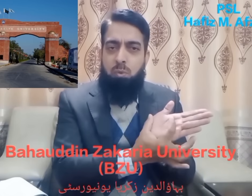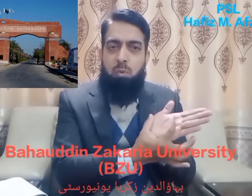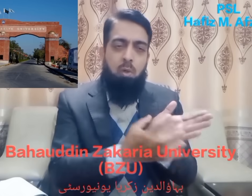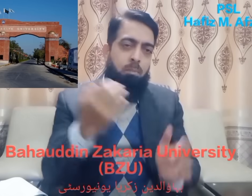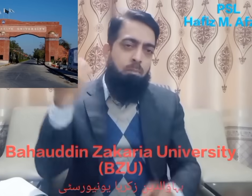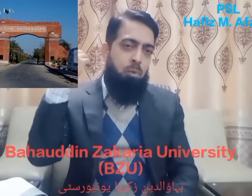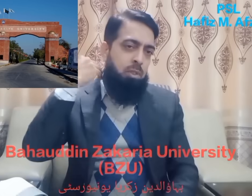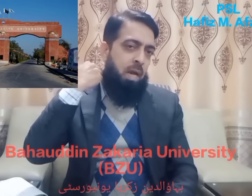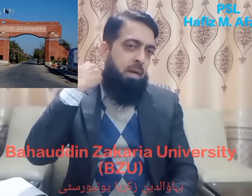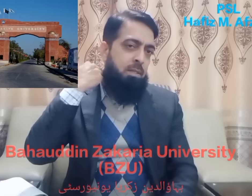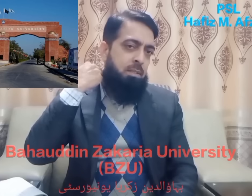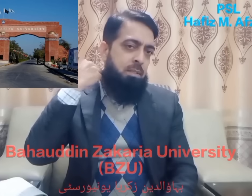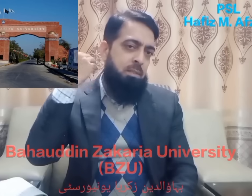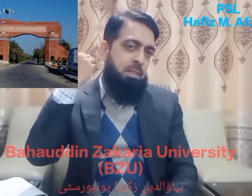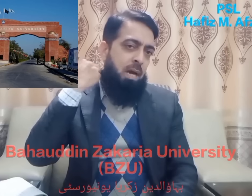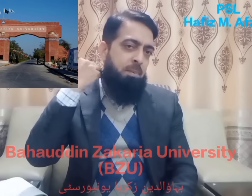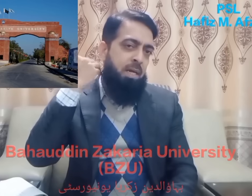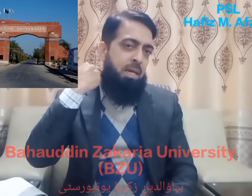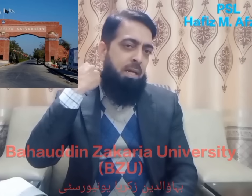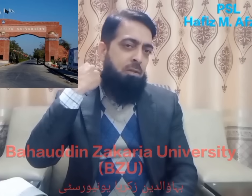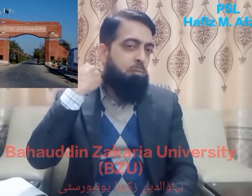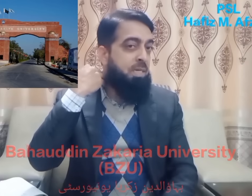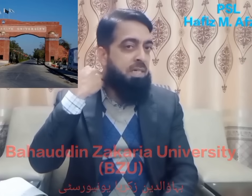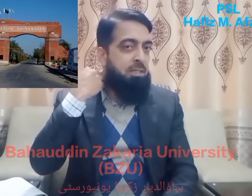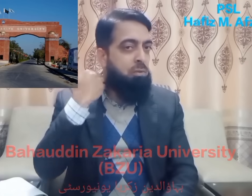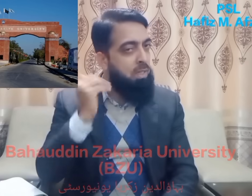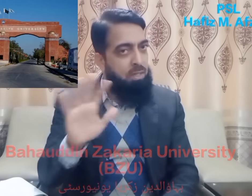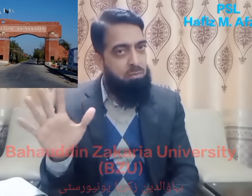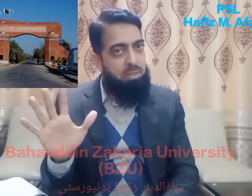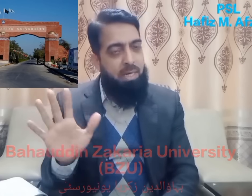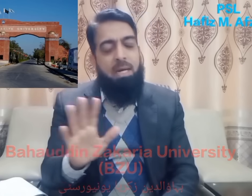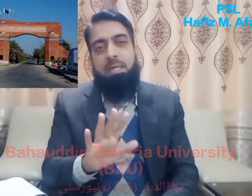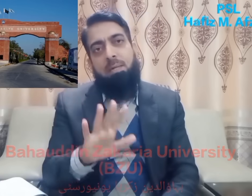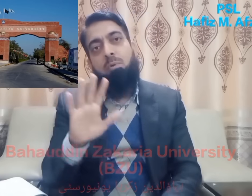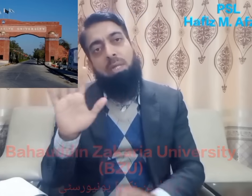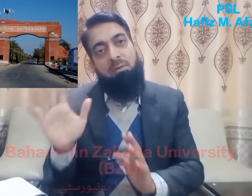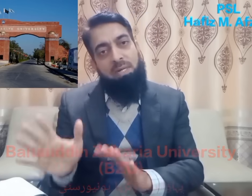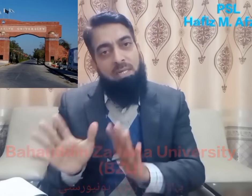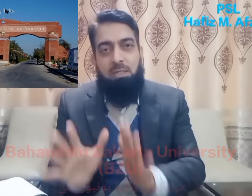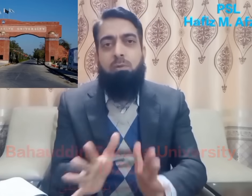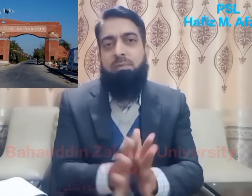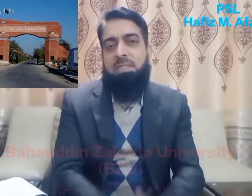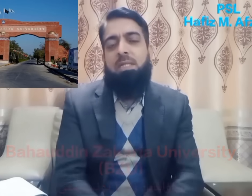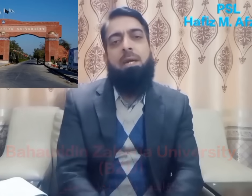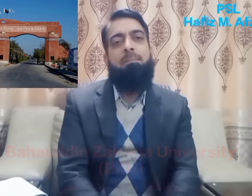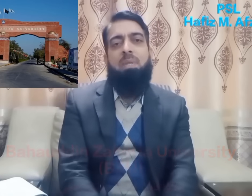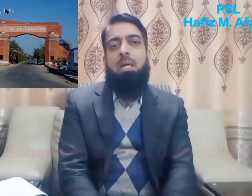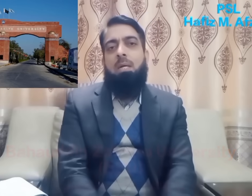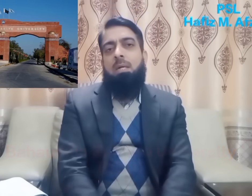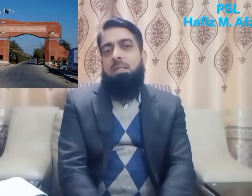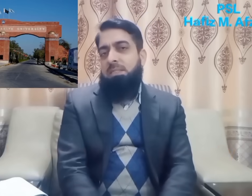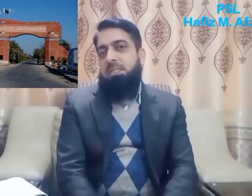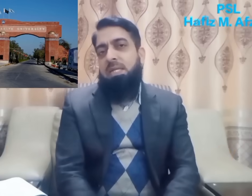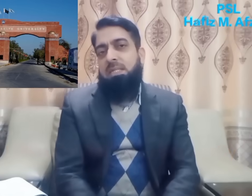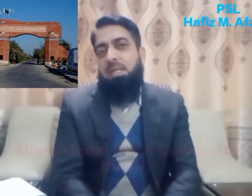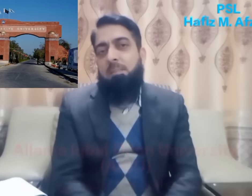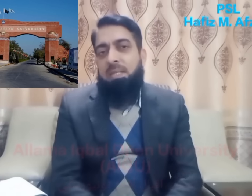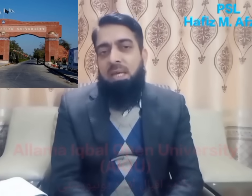BZU मुल्तान यहां पे करेंगे तो BZU क्लियर हो जाएगा कि ये मुल्तान वाली ही यूनिवर्सिटी है। इसके साथ साथ हम आते